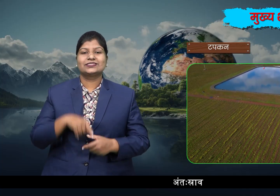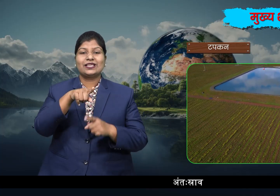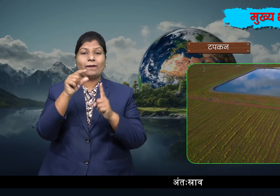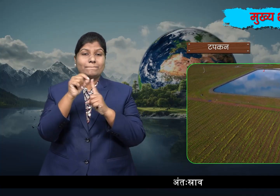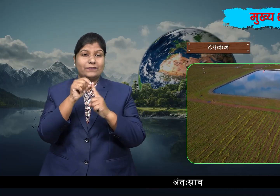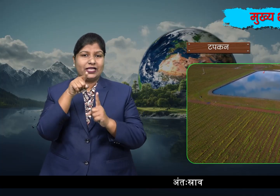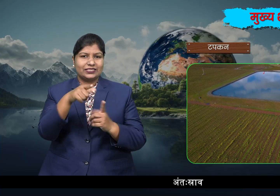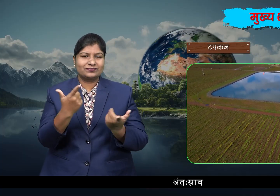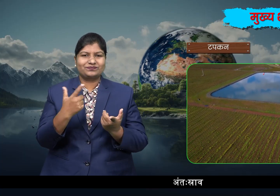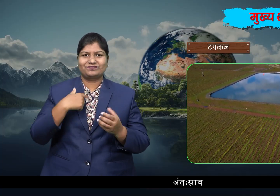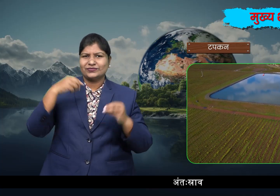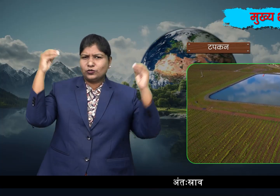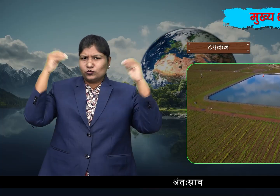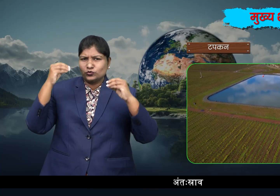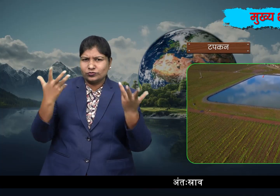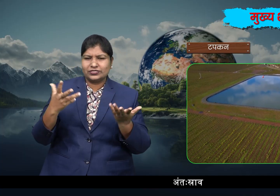अंतःस्त्रव,